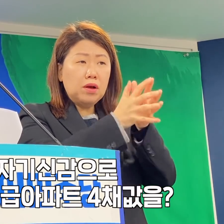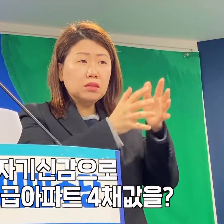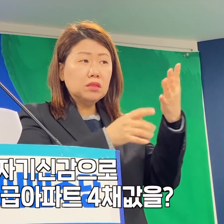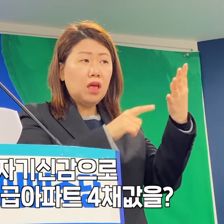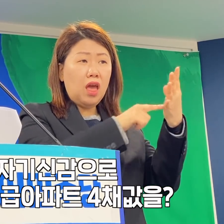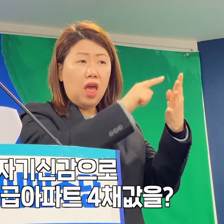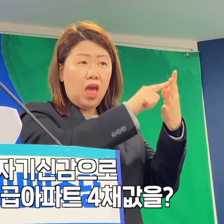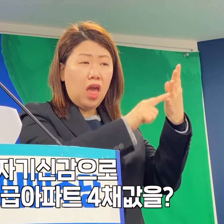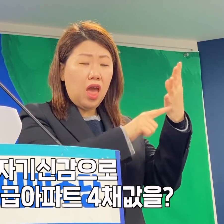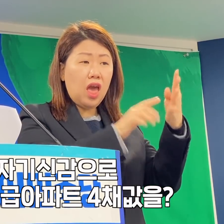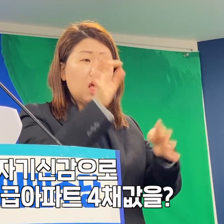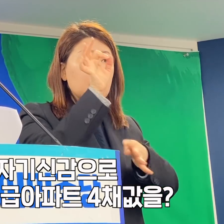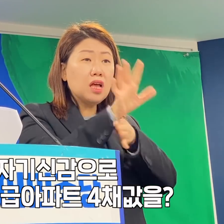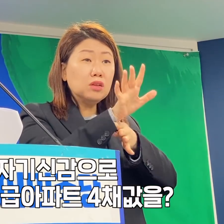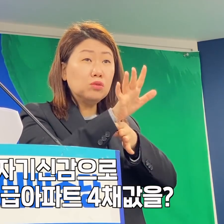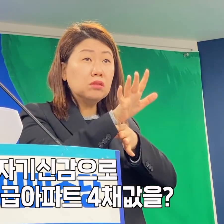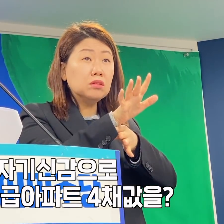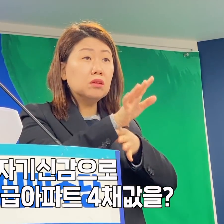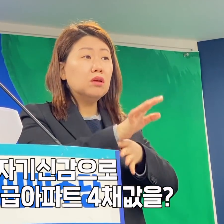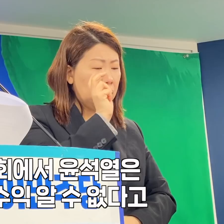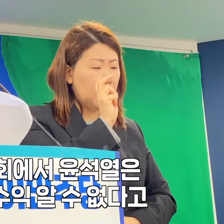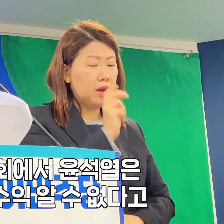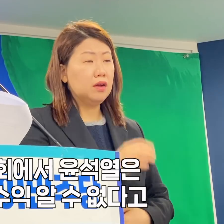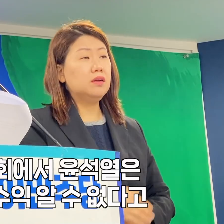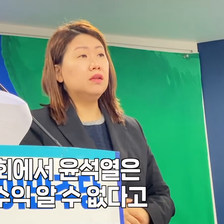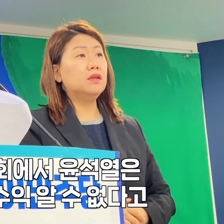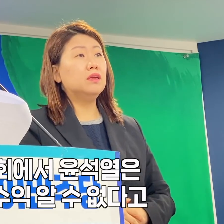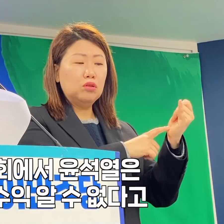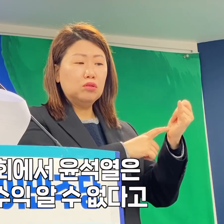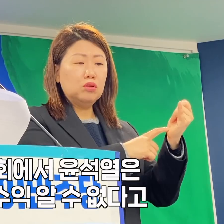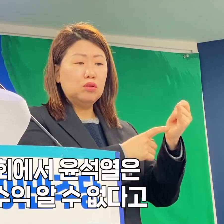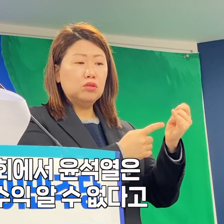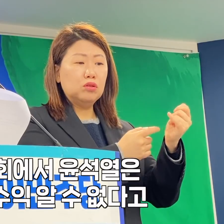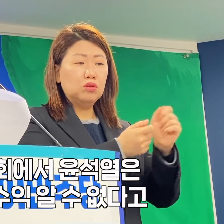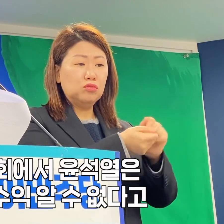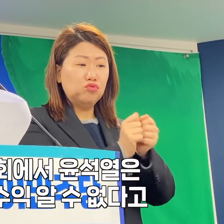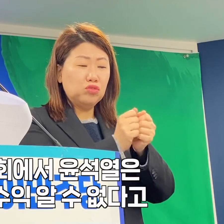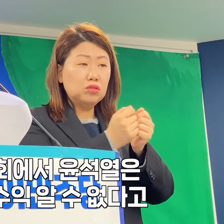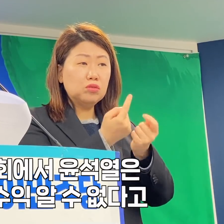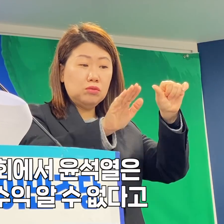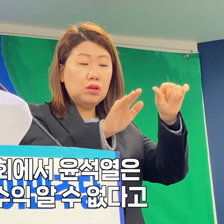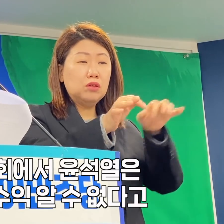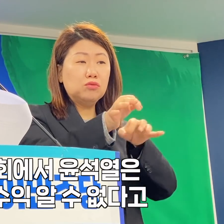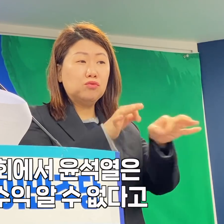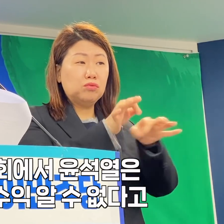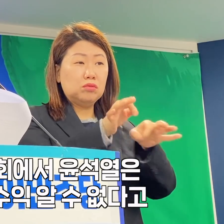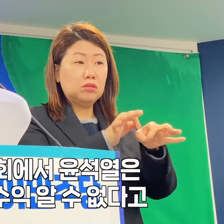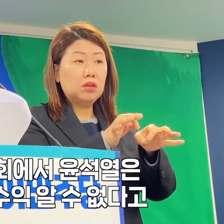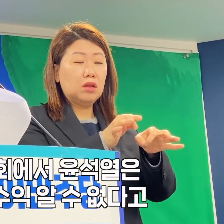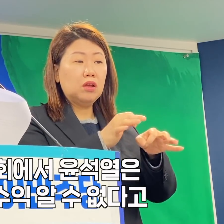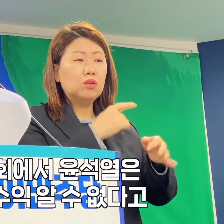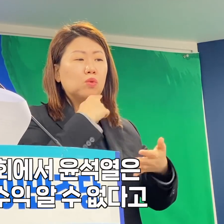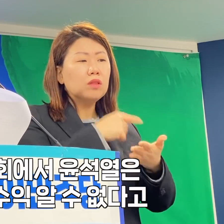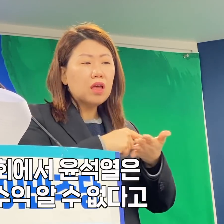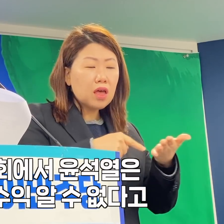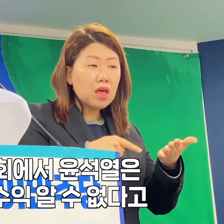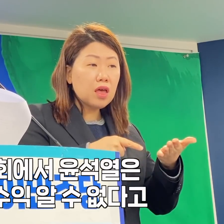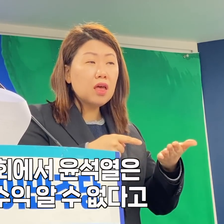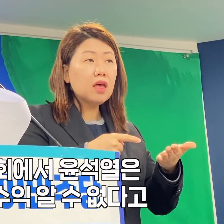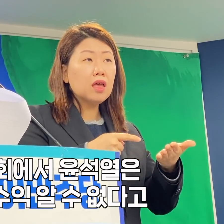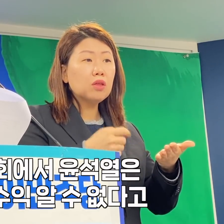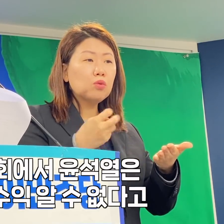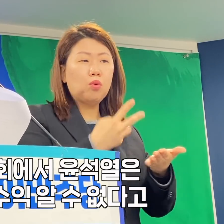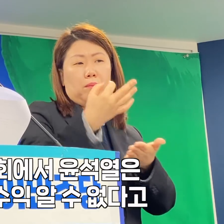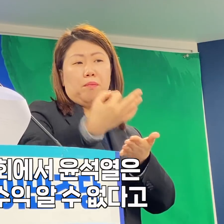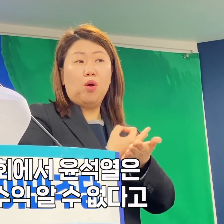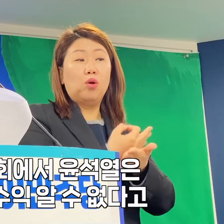상당의 금액을 투자했을지 의문입니다. 언론 보도 직후인 윤석열 후보는 손해 본 것도 있고 번